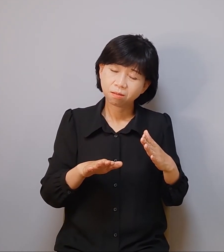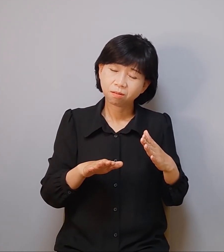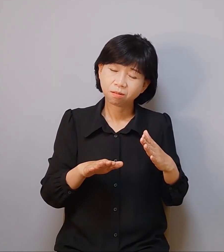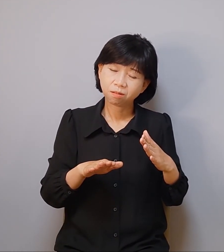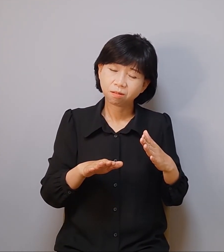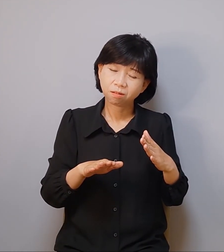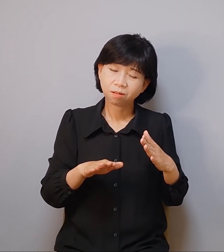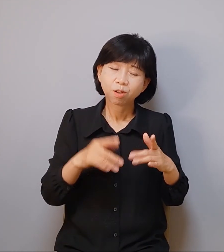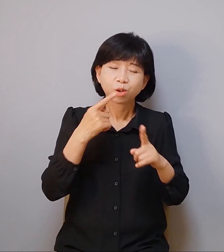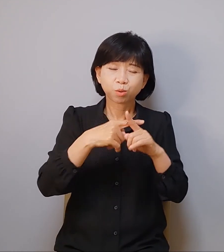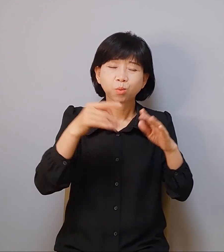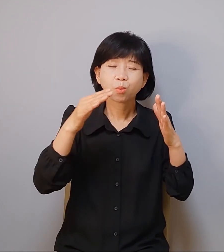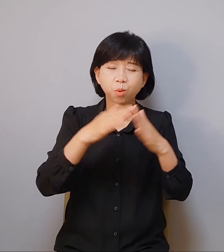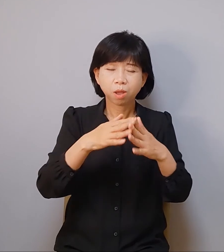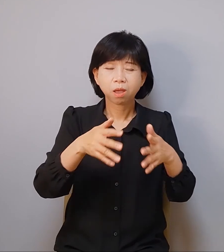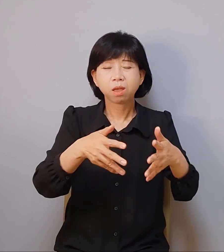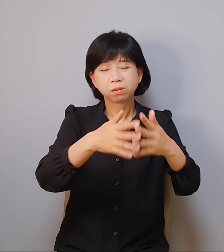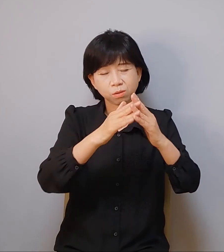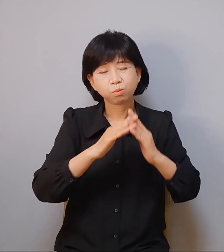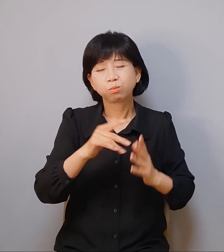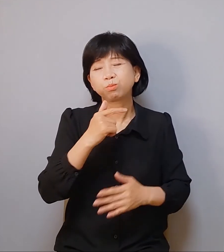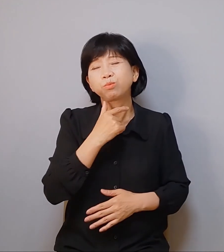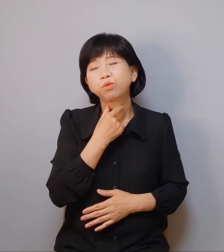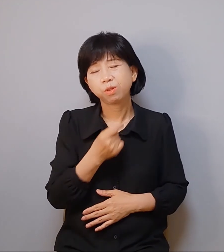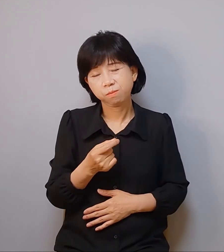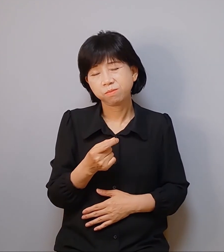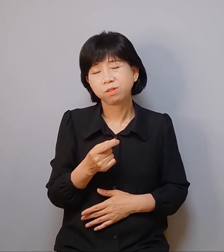아멘을 안 하셔도 저는 기도합니다. 네.